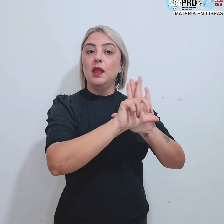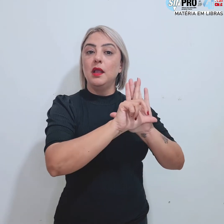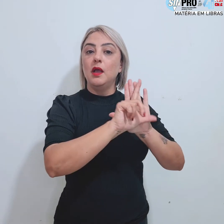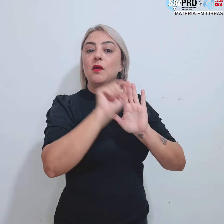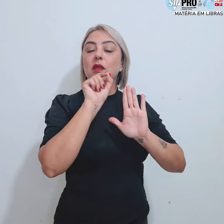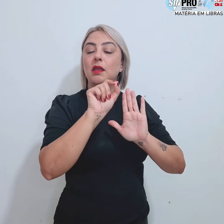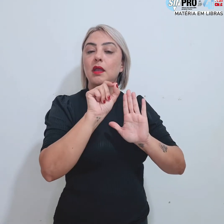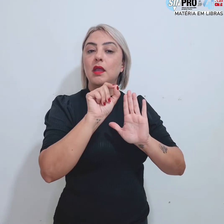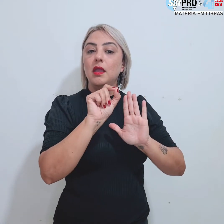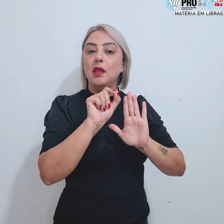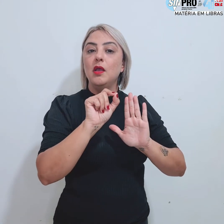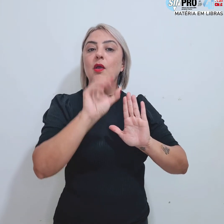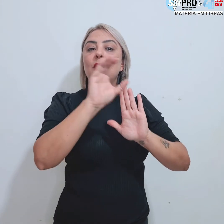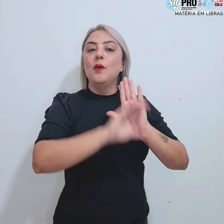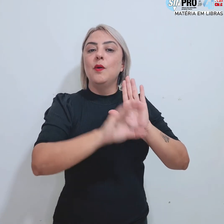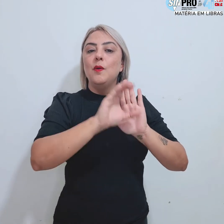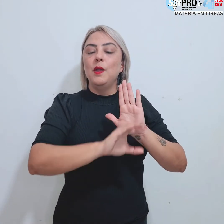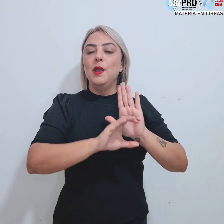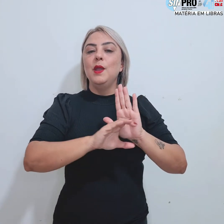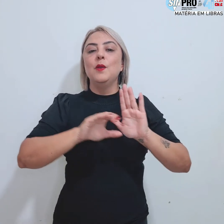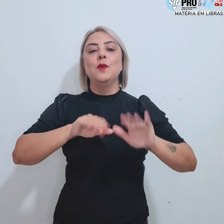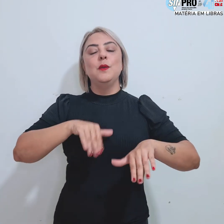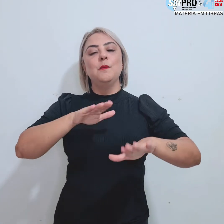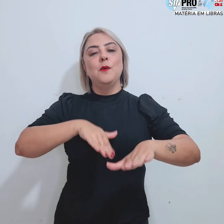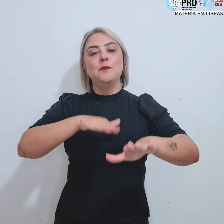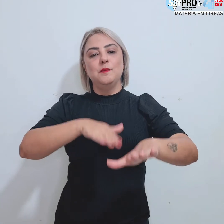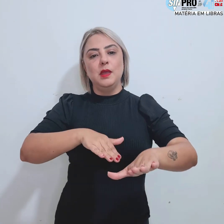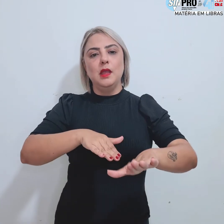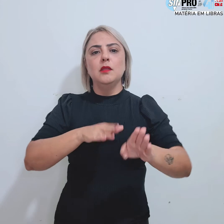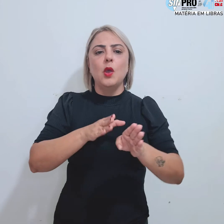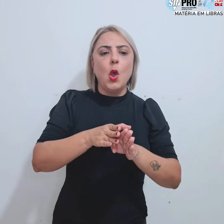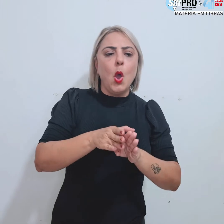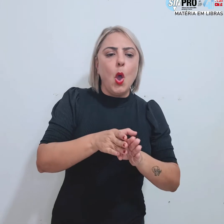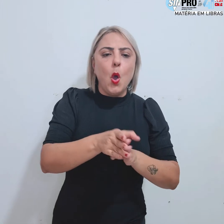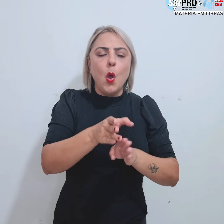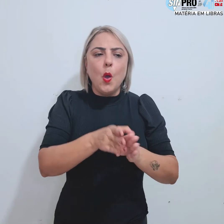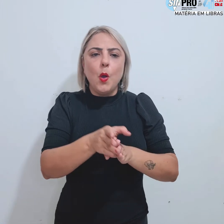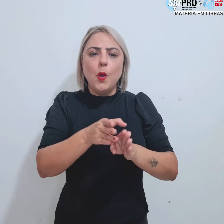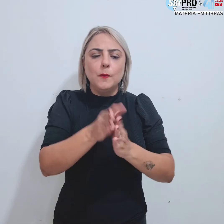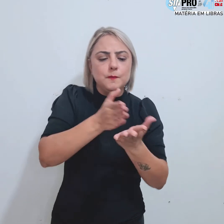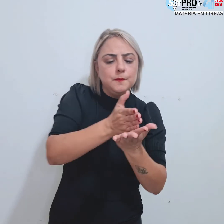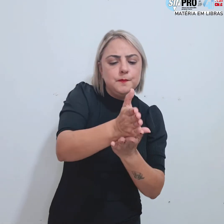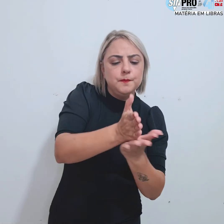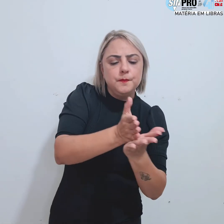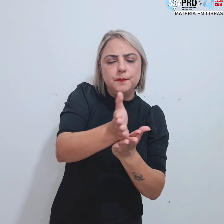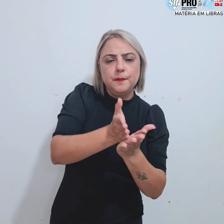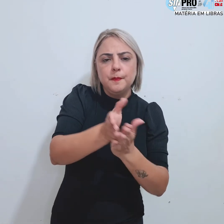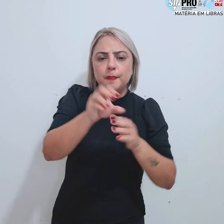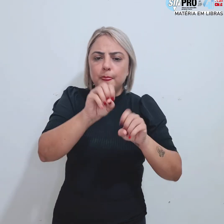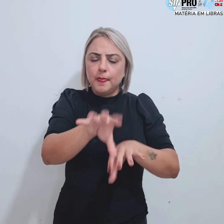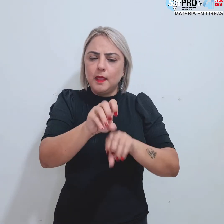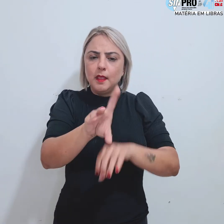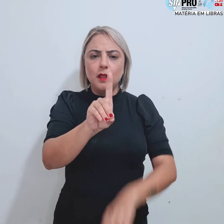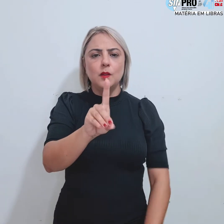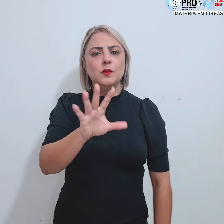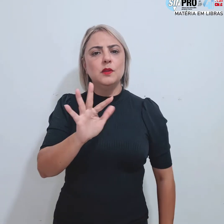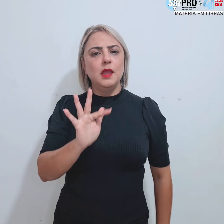legal, que é o currículo em movimento, orientador das diretrizes do ensino no Distrito